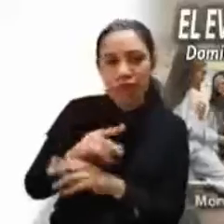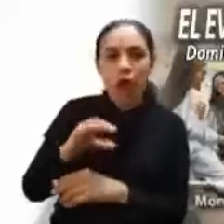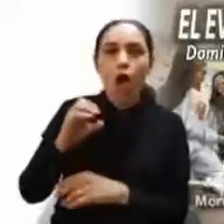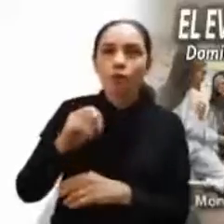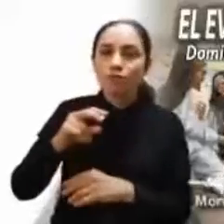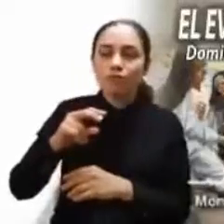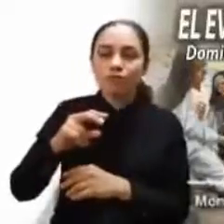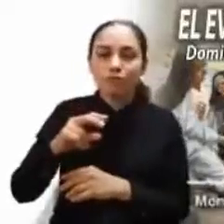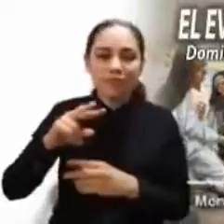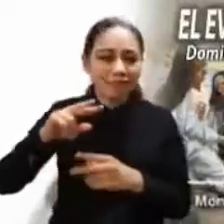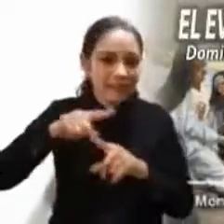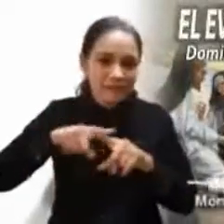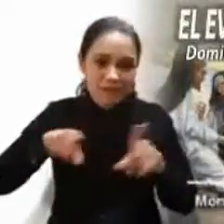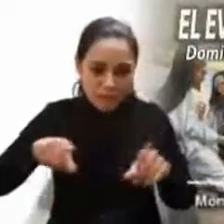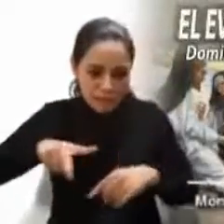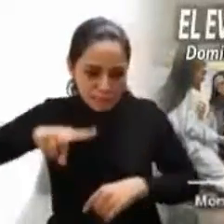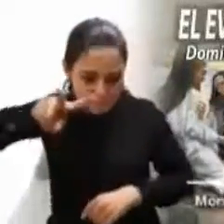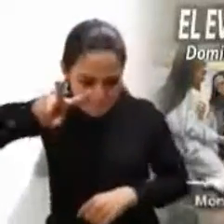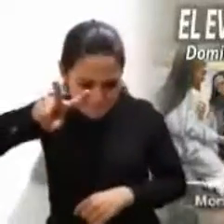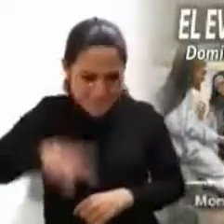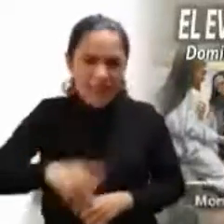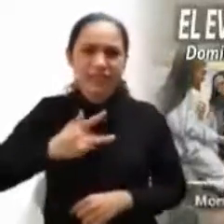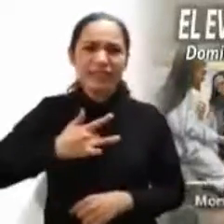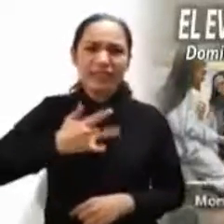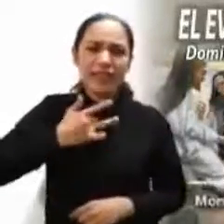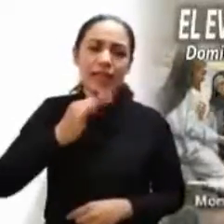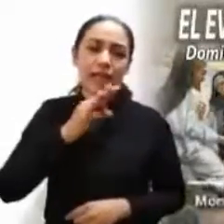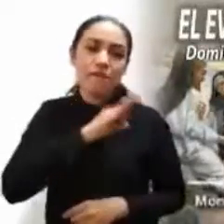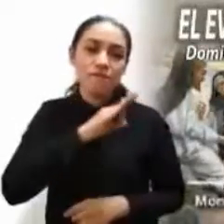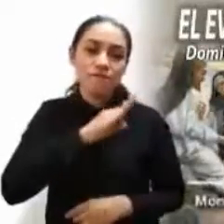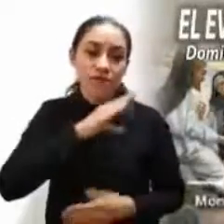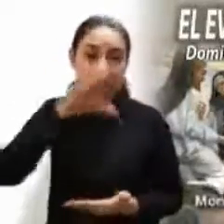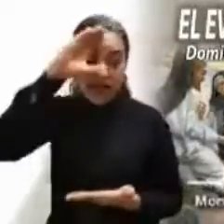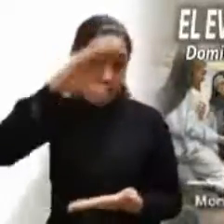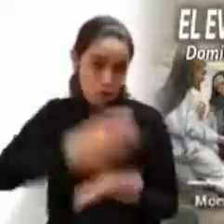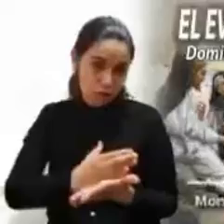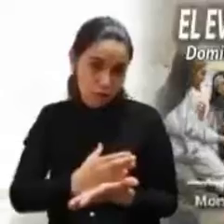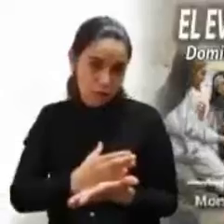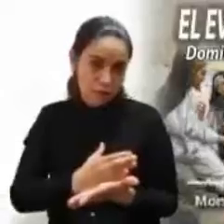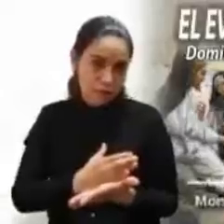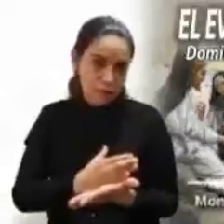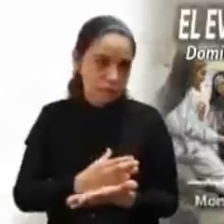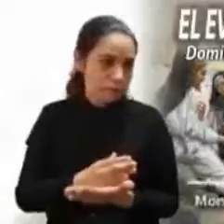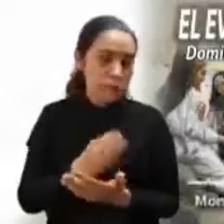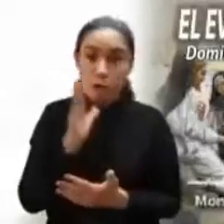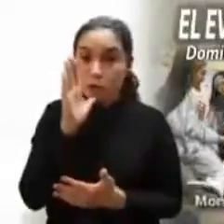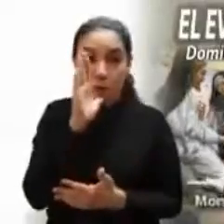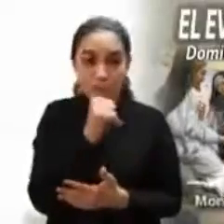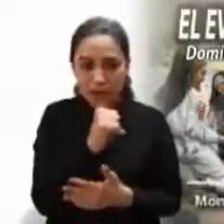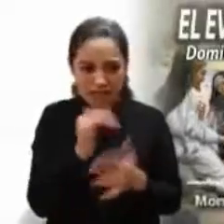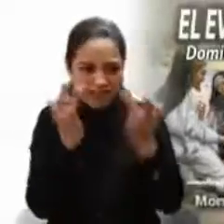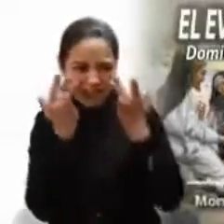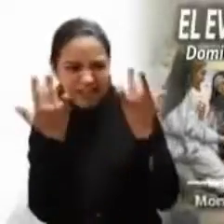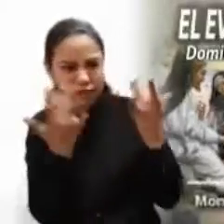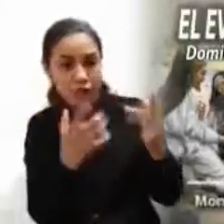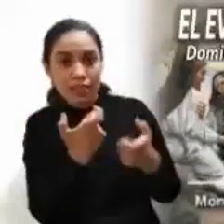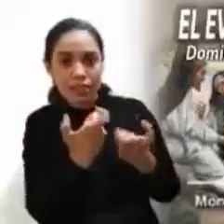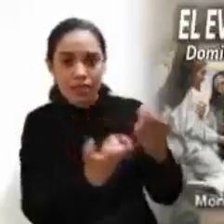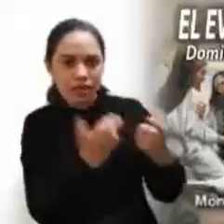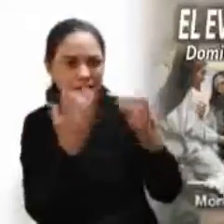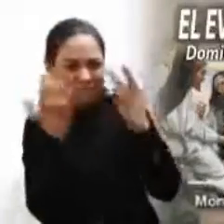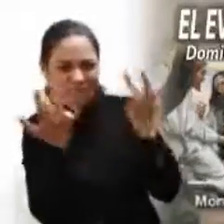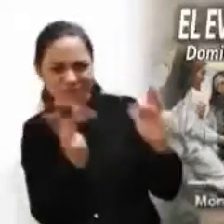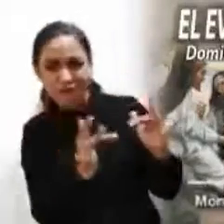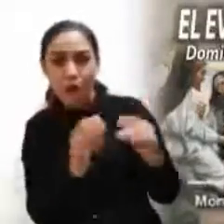cristiana. Raramente somos capaces de renunciar a nuestro dinero o a nuestro tiempo para construir